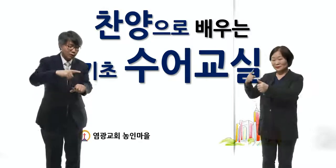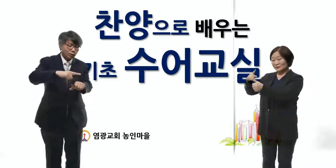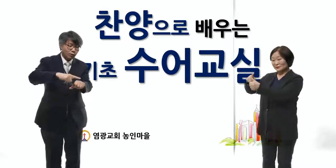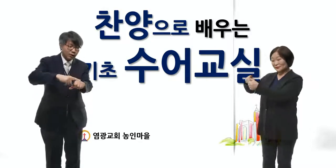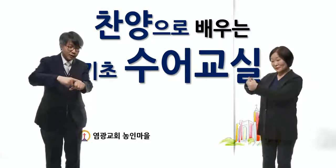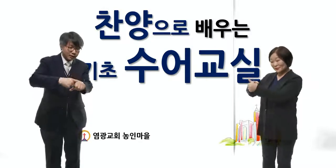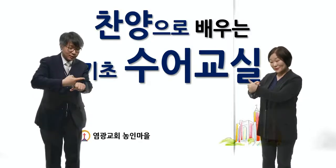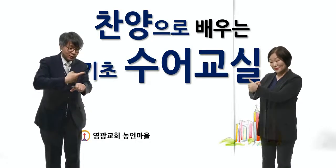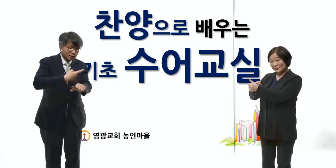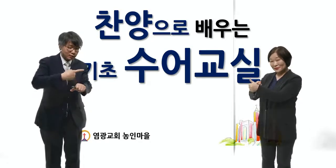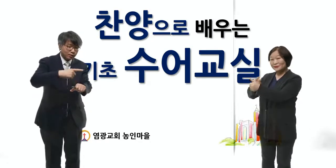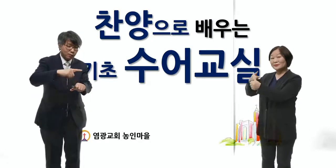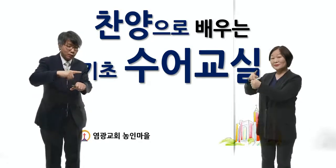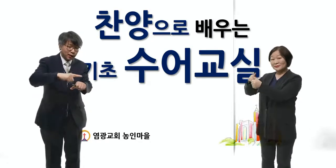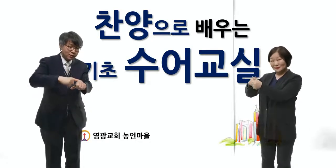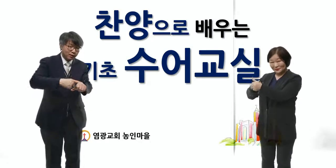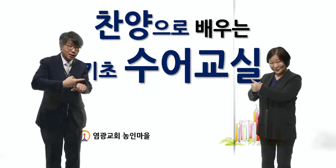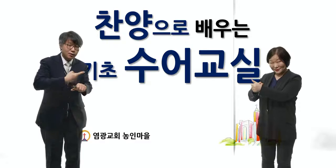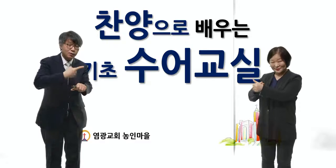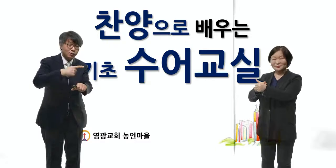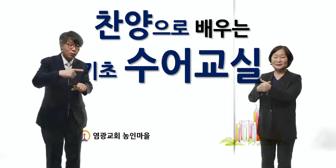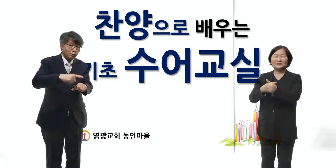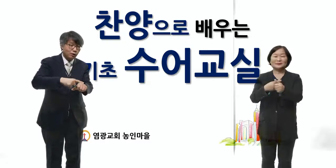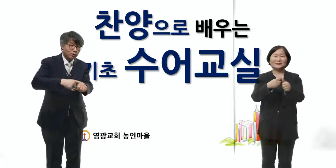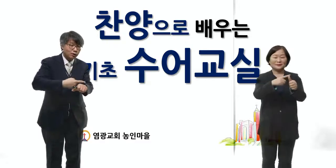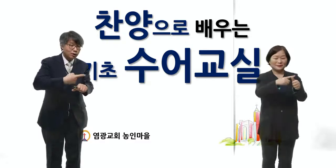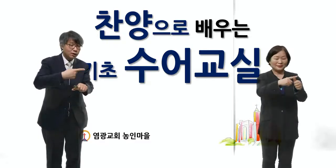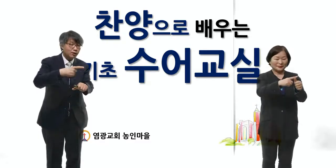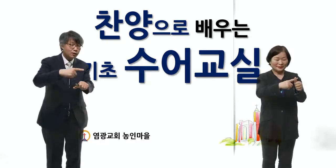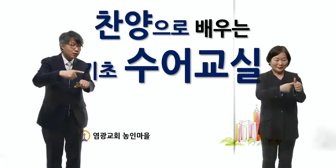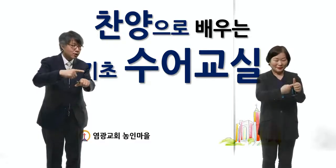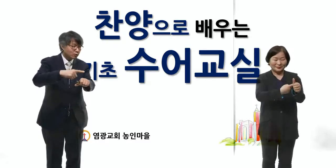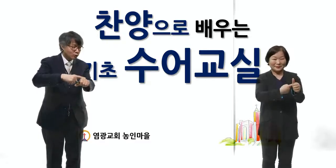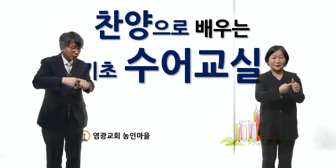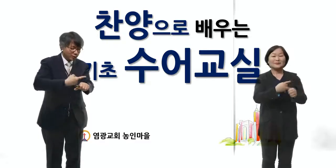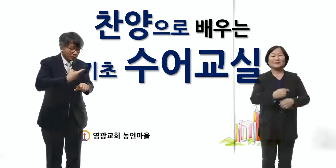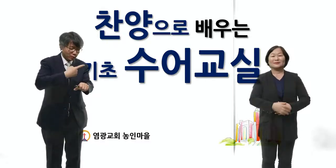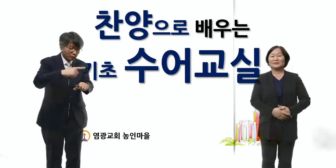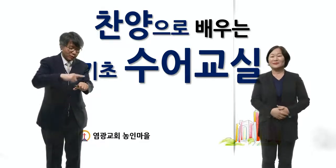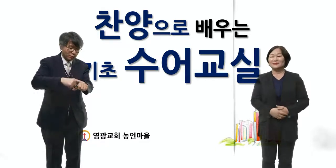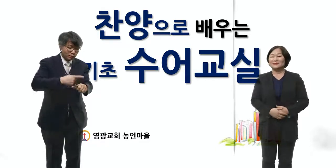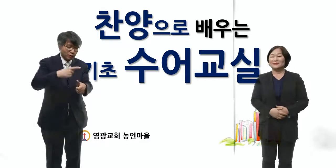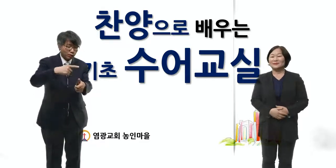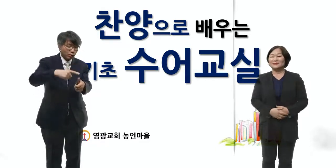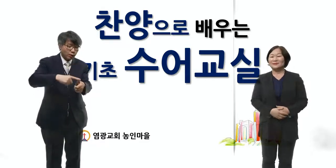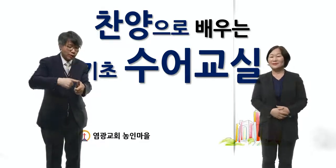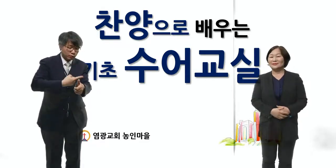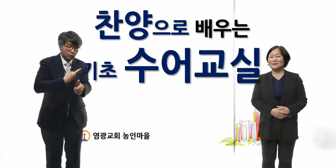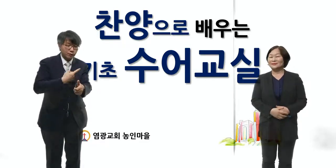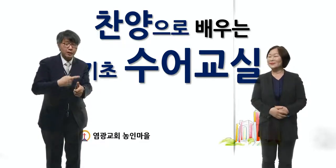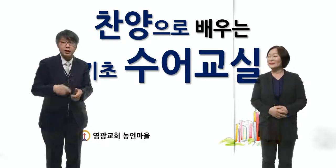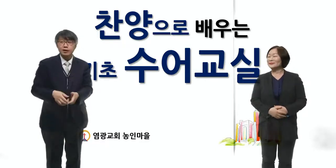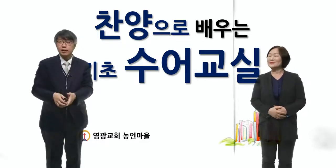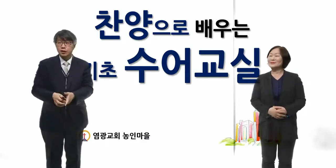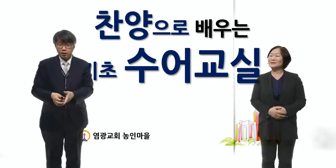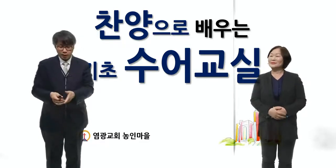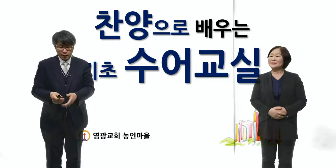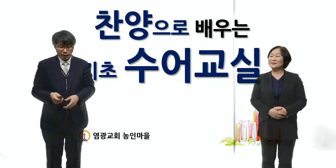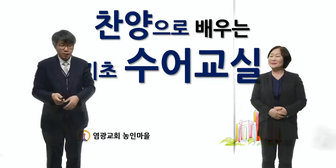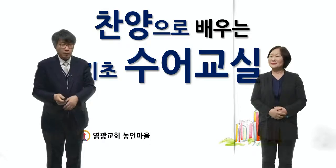되고 뭐 자연스럽게 스스로 뭐 이런 느낌으로 이렇게 만져보시면 되고 이렇게 만져주셔도 됩니다. 네. 자,